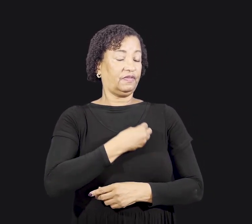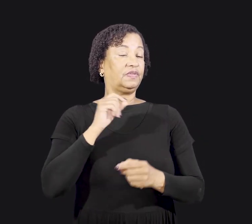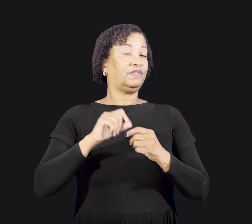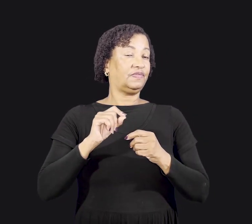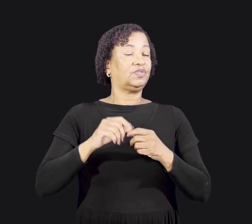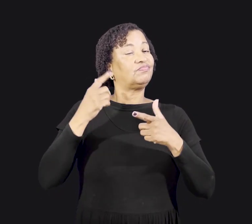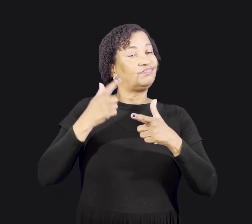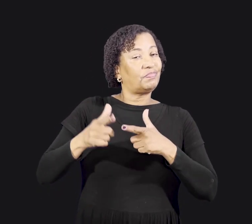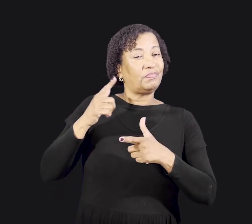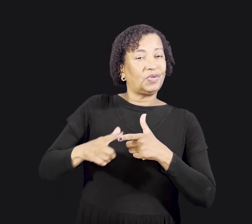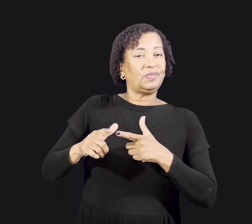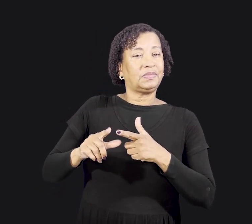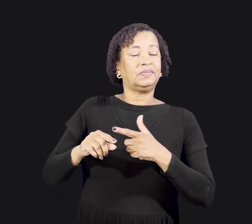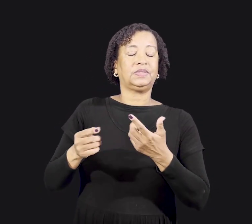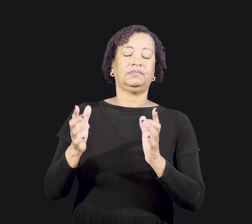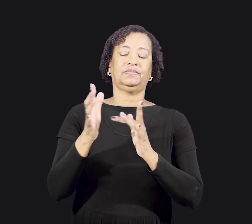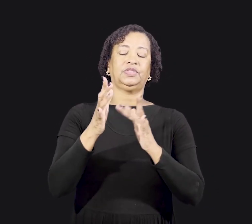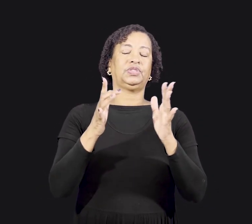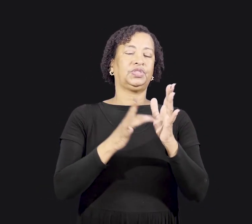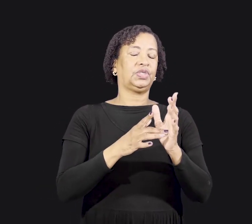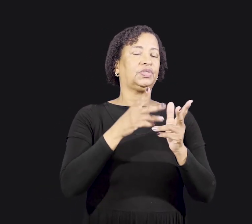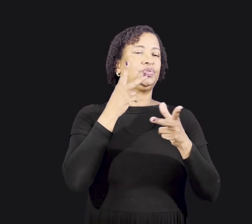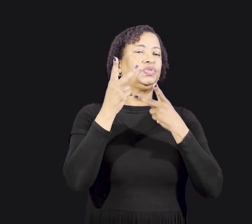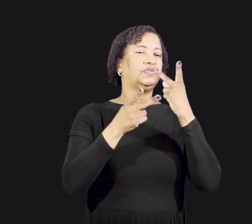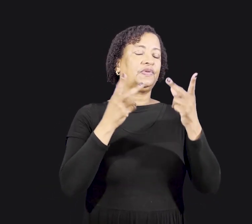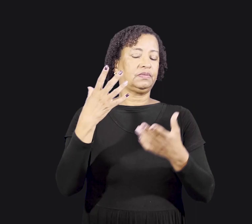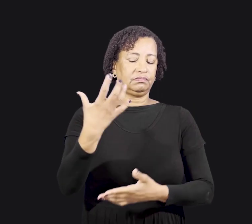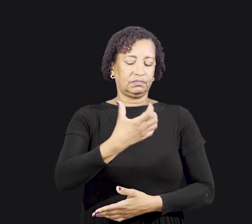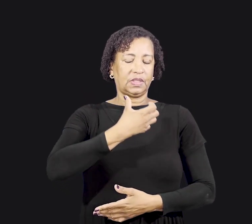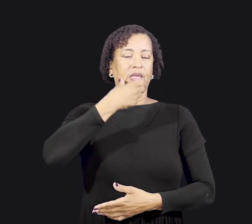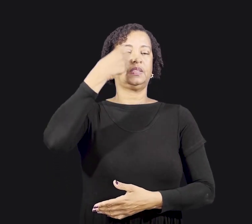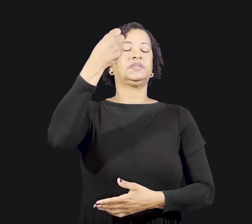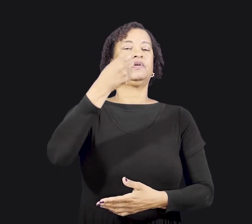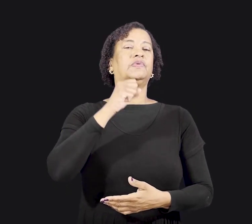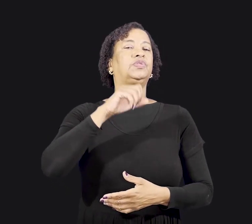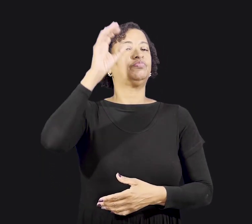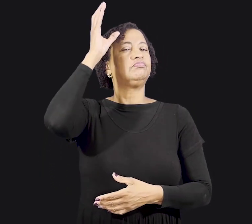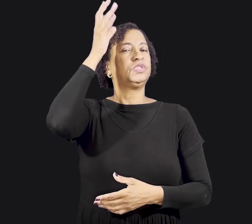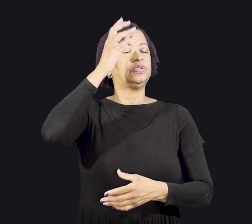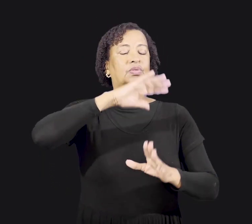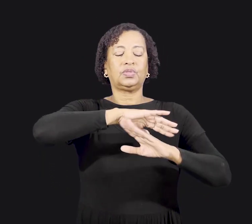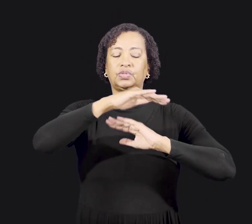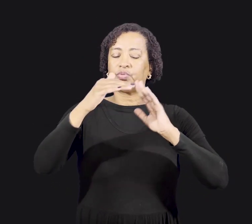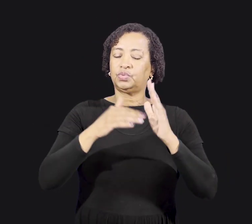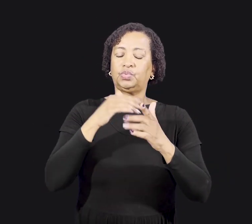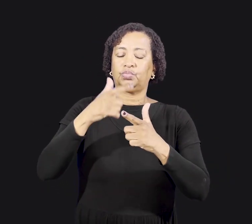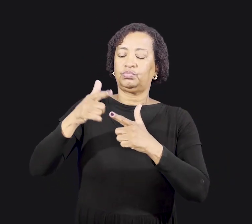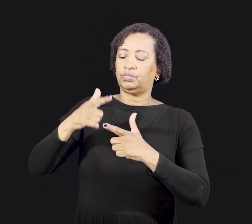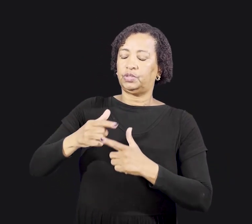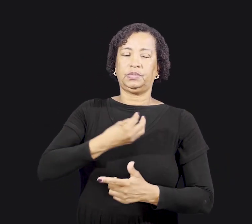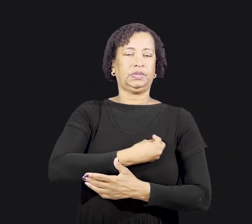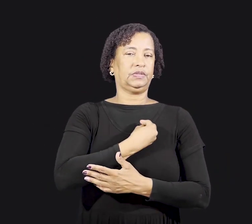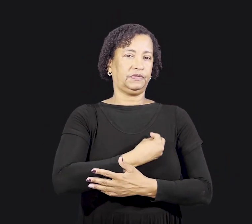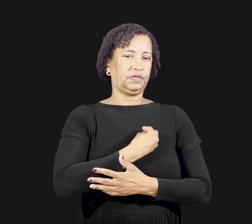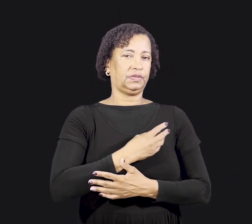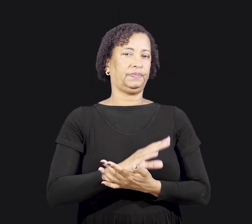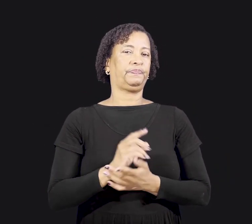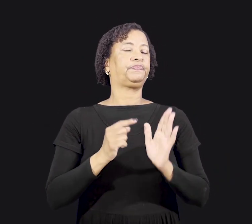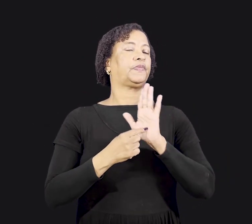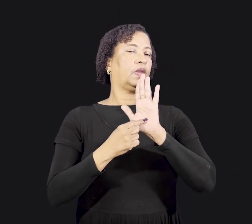feita de cargas. Nessa passagem, Jesus ilustra a salvação como solução para todas as cargas da vida. Ele mostrou que as cargas